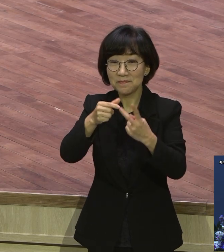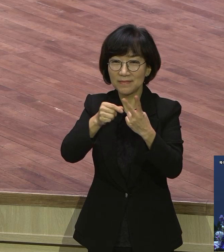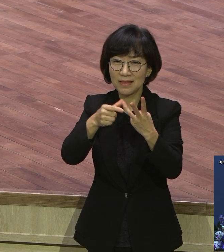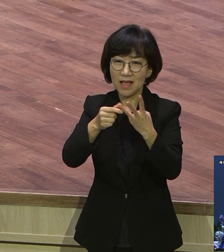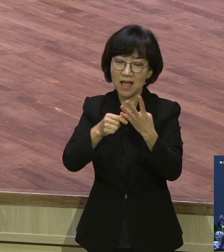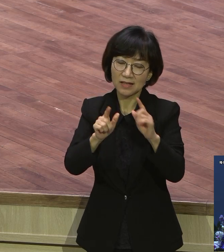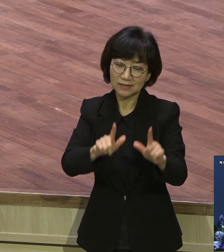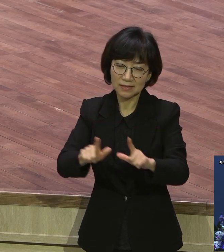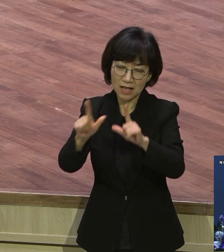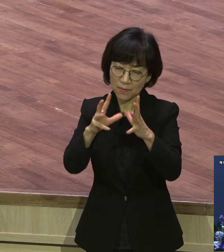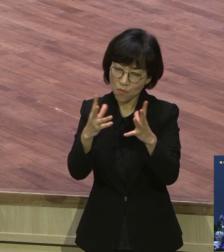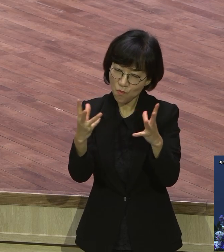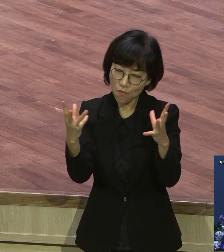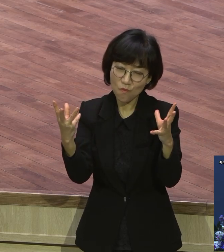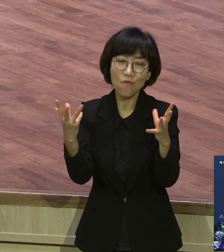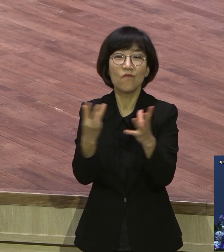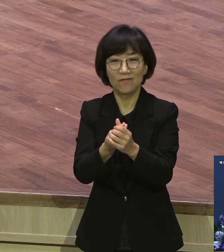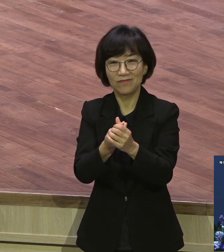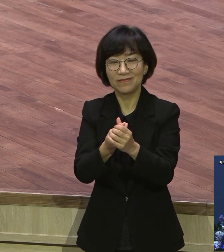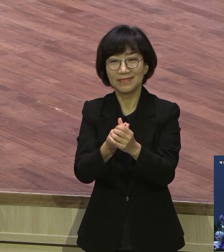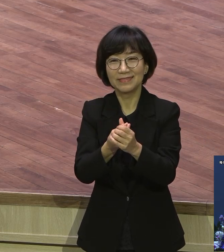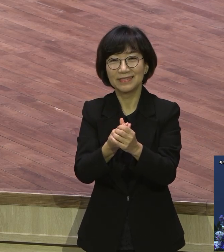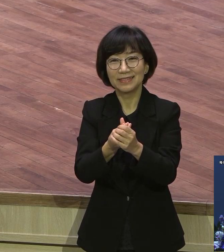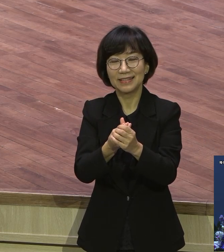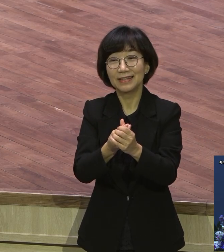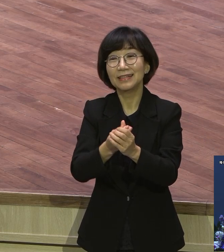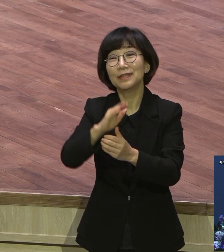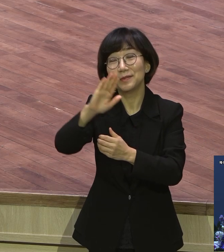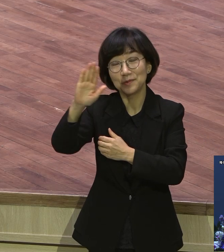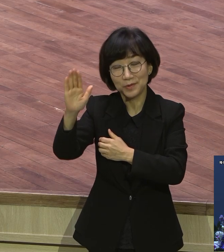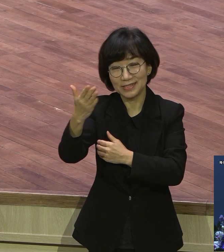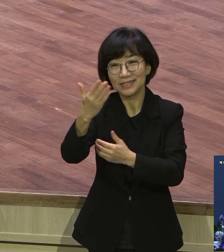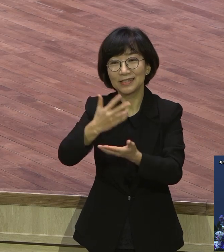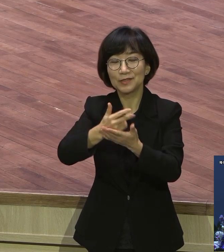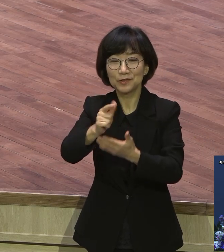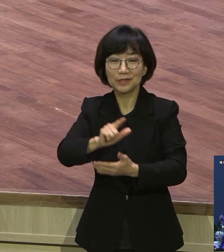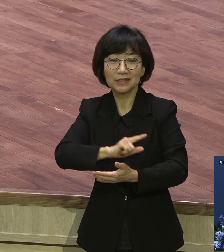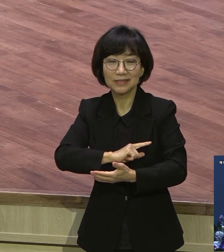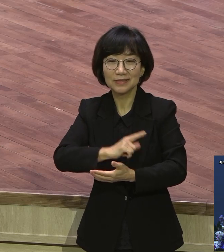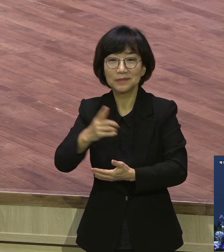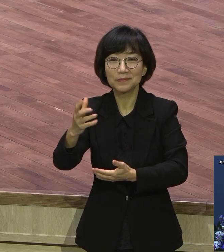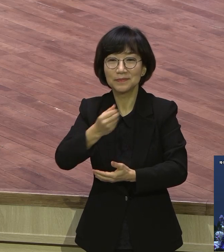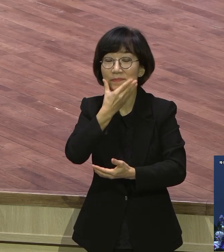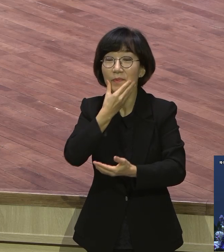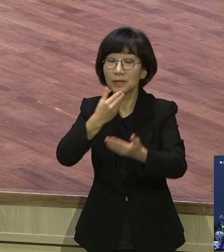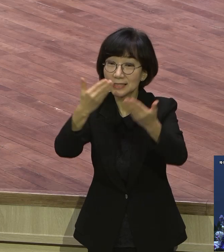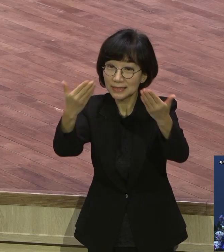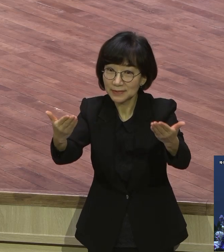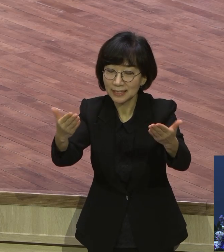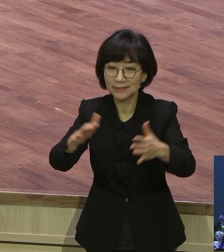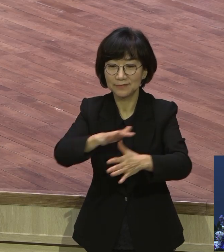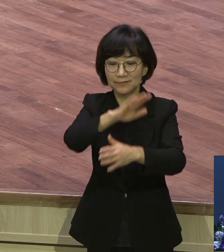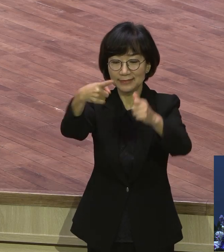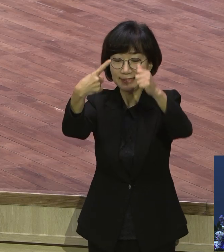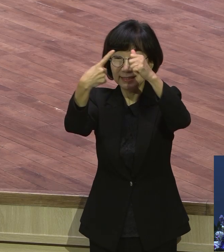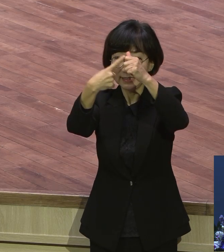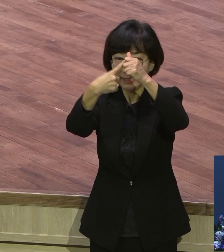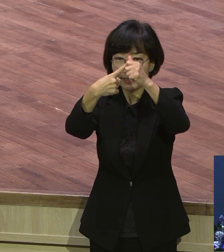그렇게 누르는 삶 속으로 모두 다 들어가시기를 준매임으로 축복합니다 그럼 첫째로